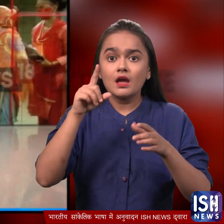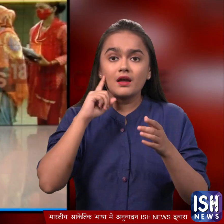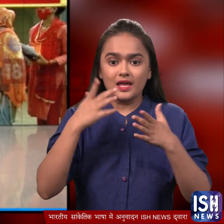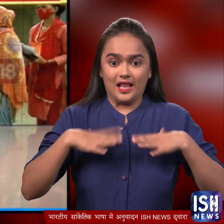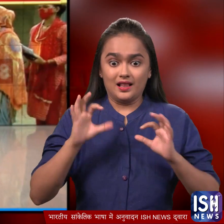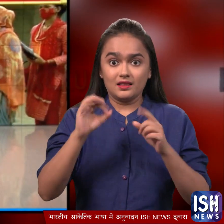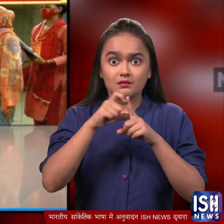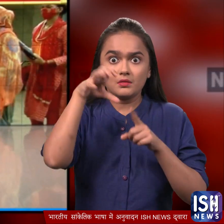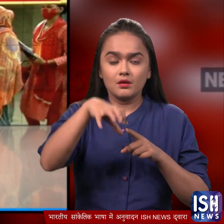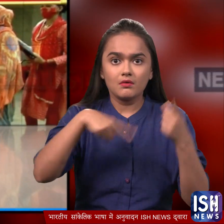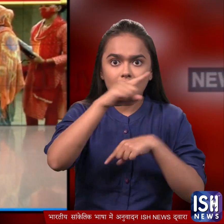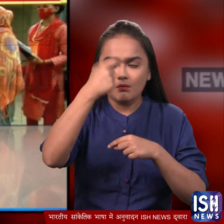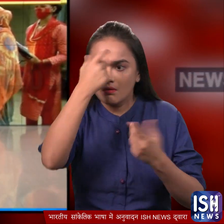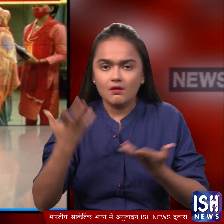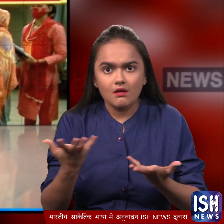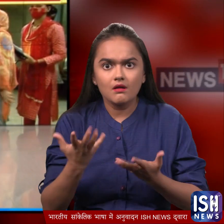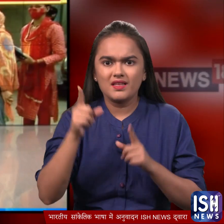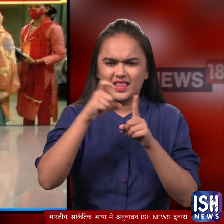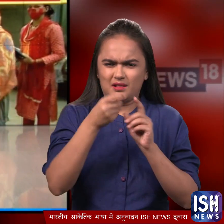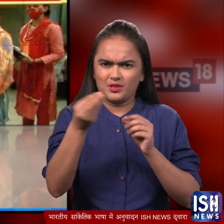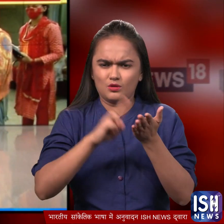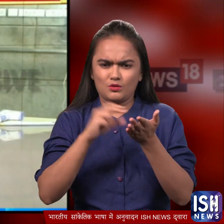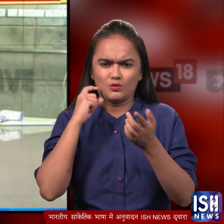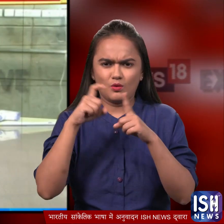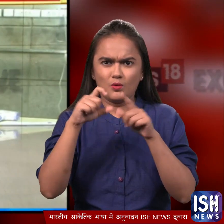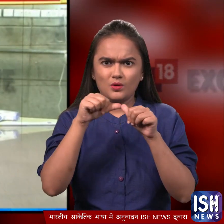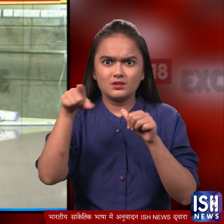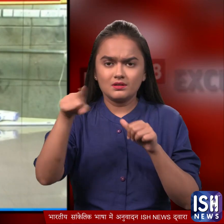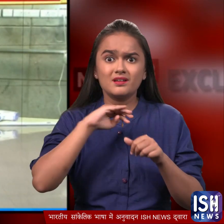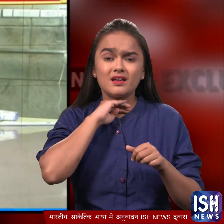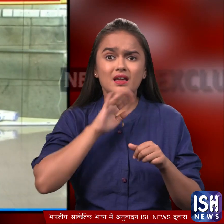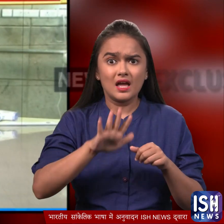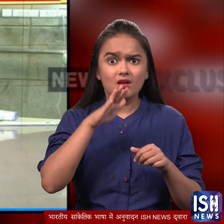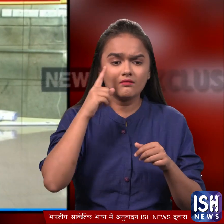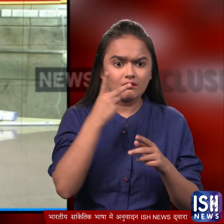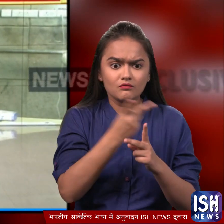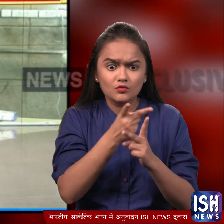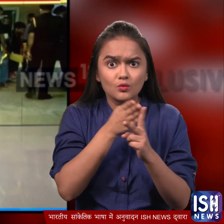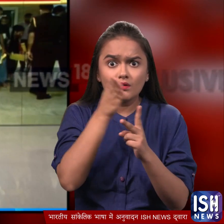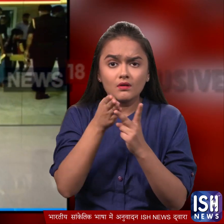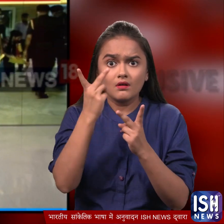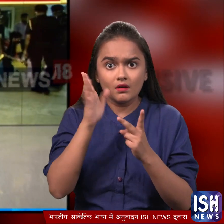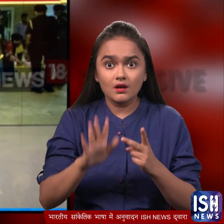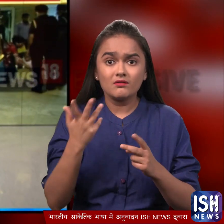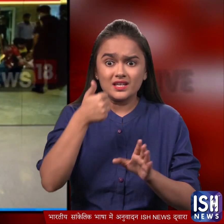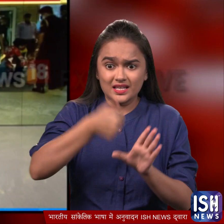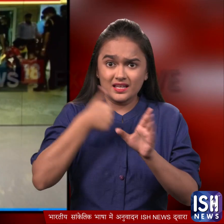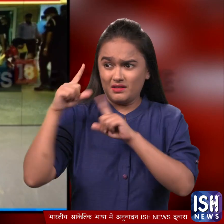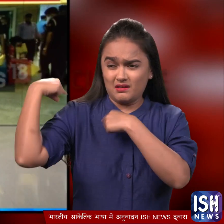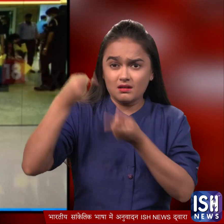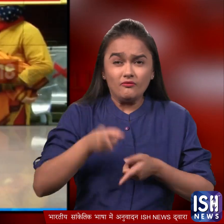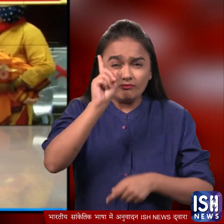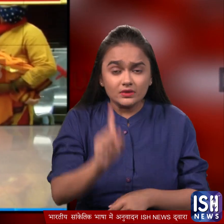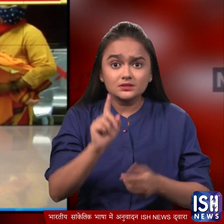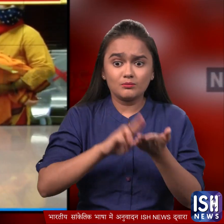दी। दिल्ली के पास उत्तर प्रदेश के नोएडा में इस बीमारी के 2 मामले सामने आए। बीते 6 साल में यह पहली बार है